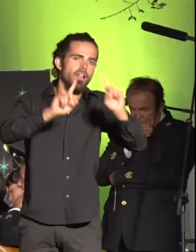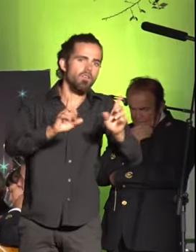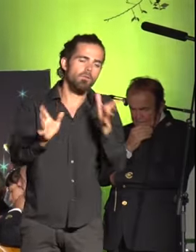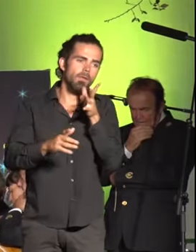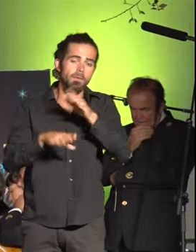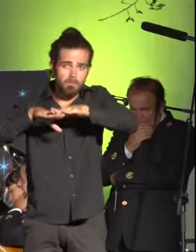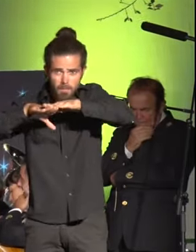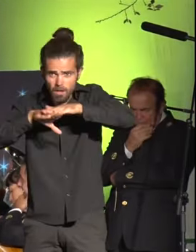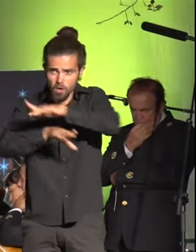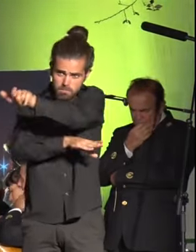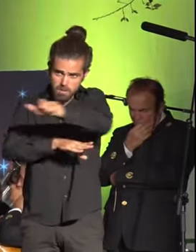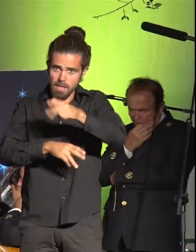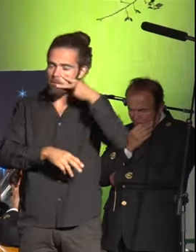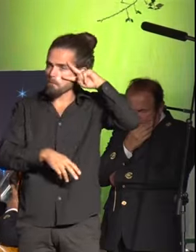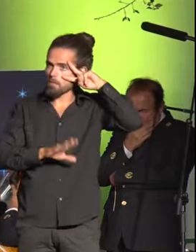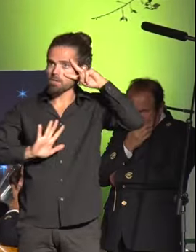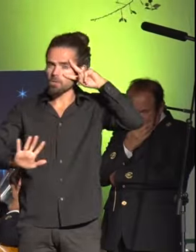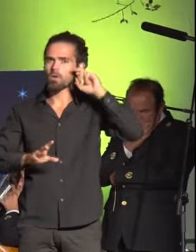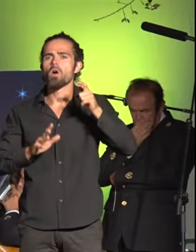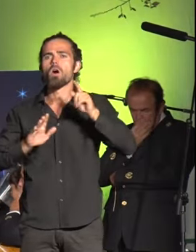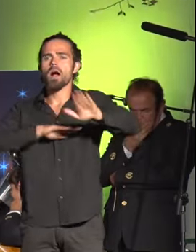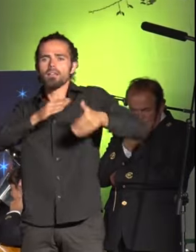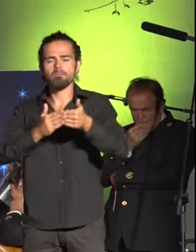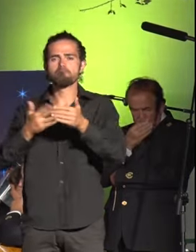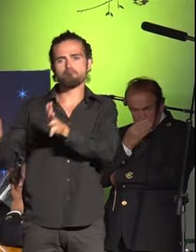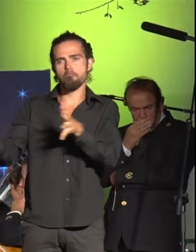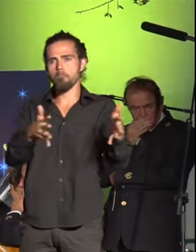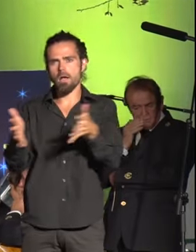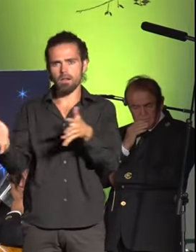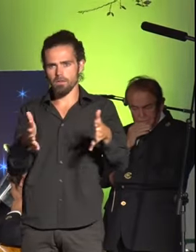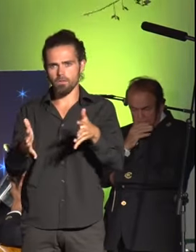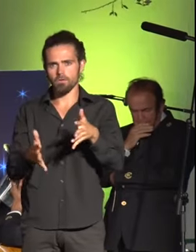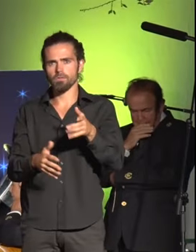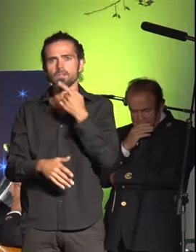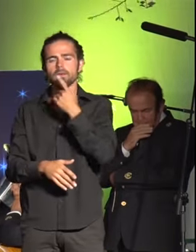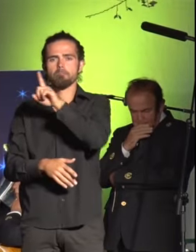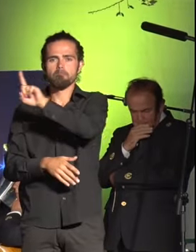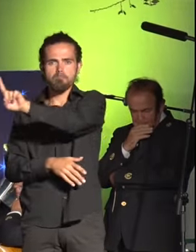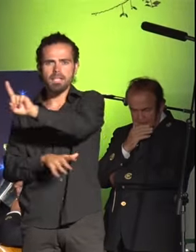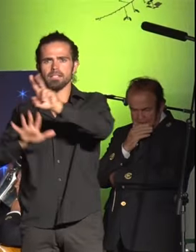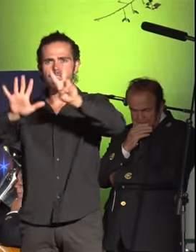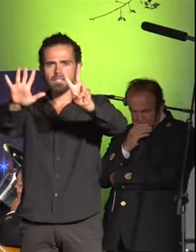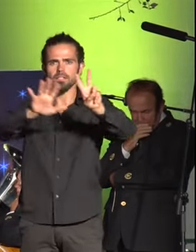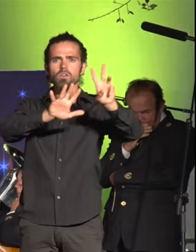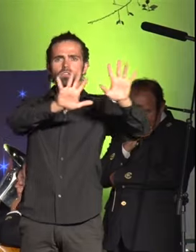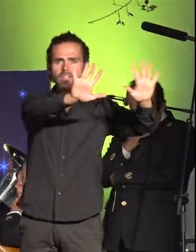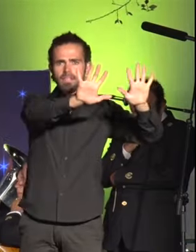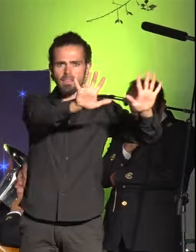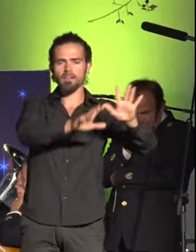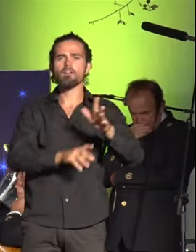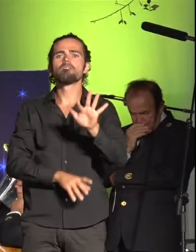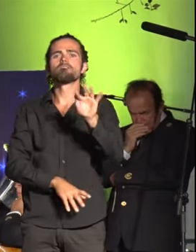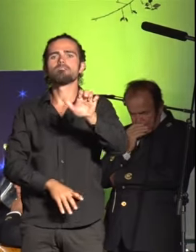manera, hasta que en marzo de 1710 Felipe V confirmara la feria y la hiciera franca. Entonces, más de 300 años